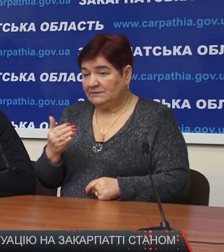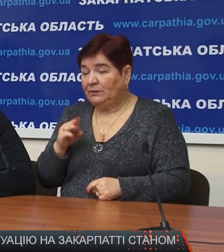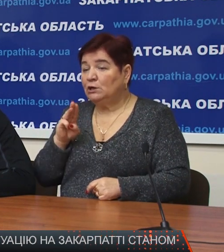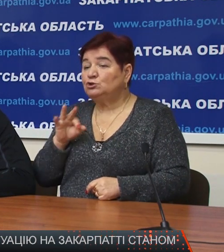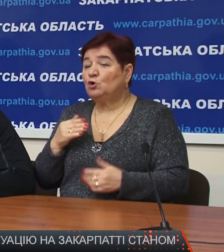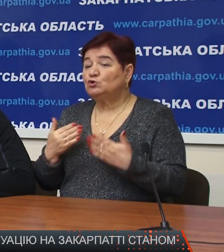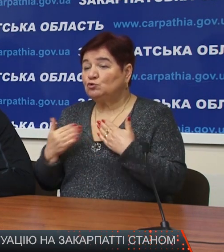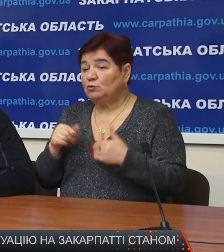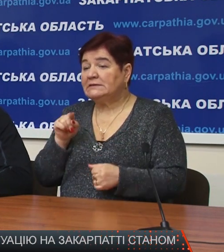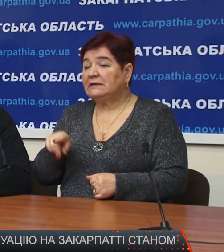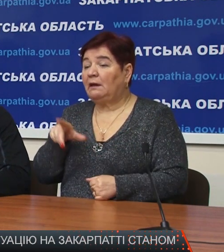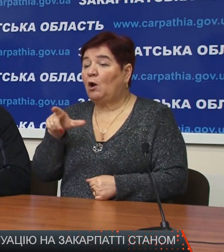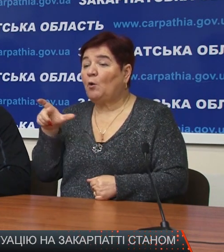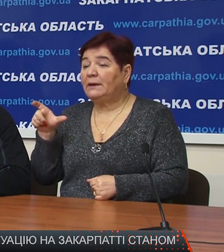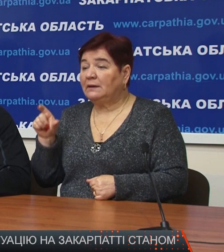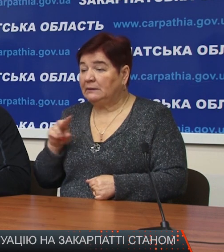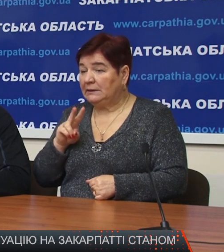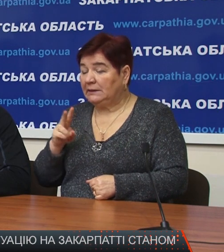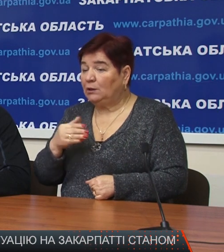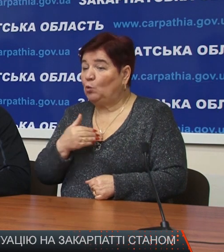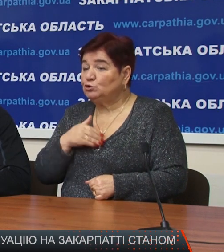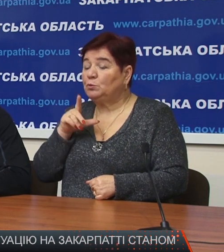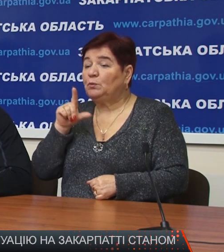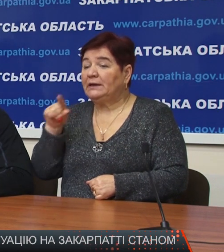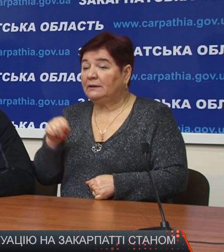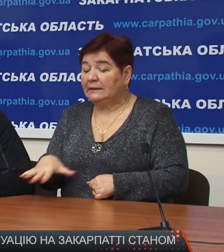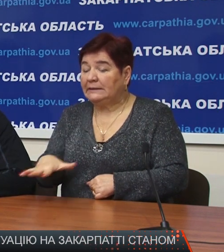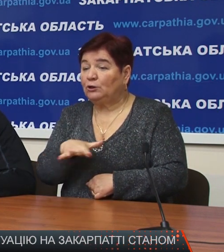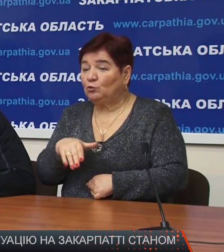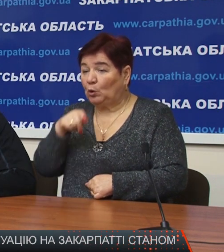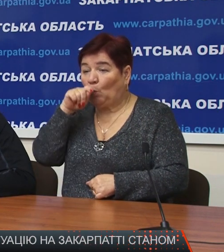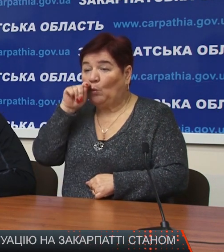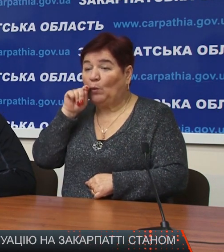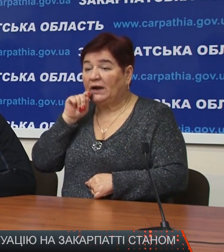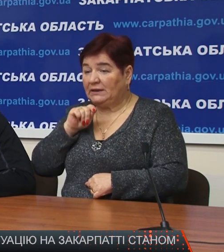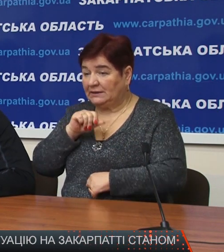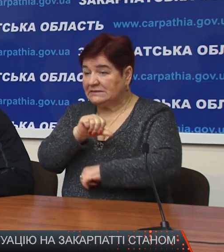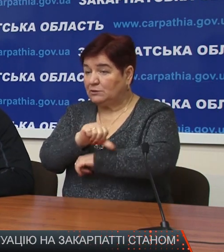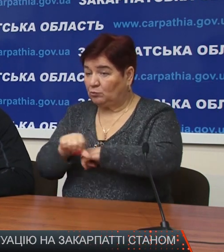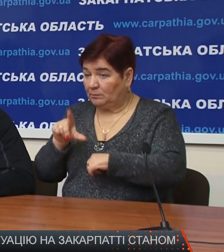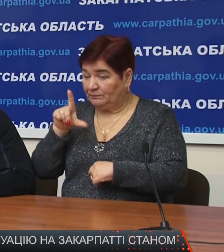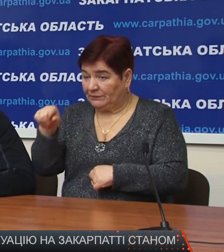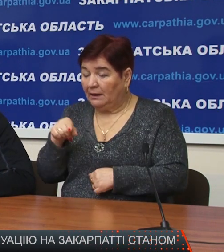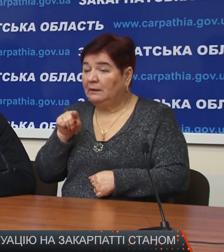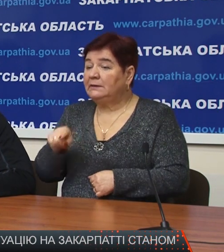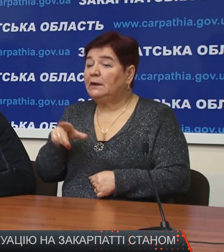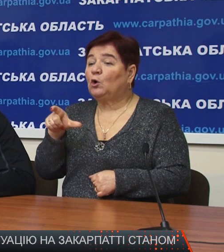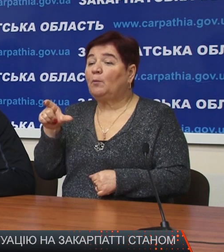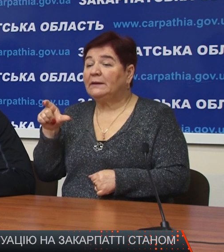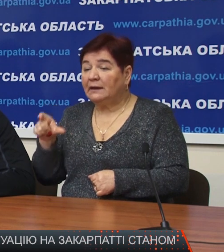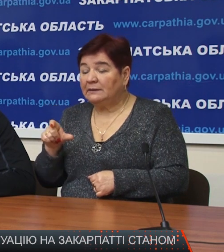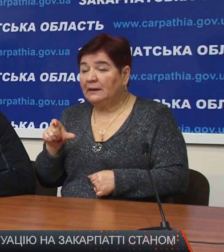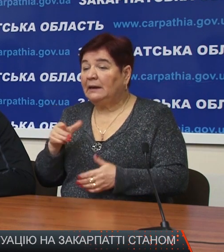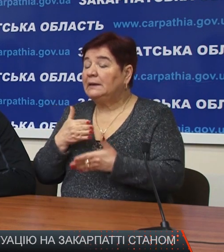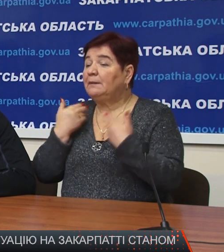Що стосується тих громадян, які мають намір покинути територію України, хотів би зробити таке оголошення, що ті громадяни, які